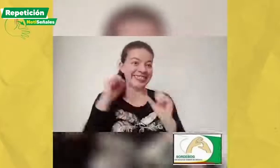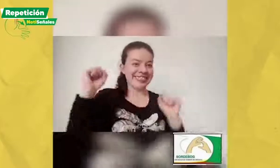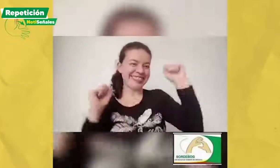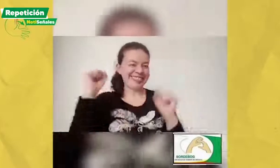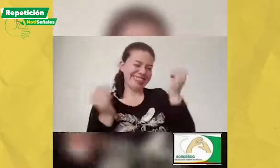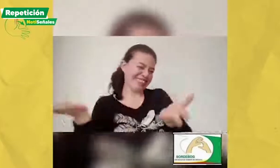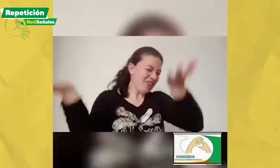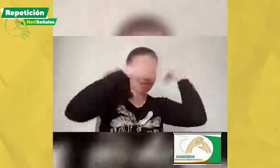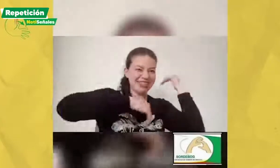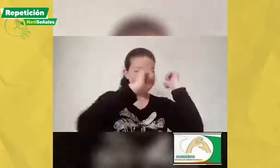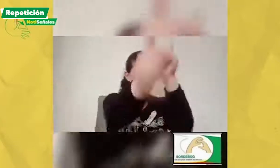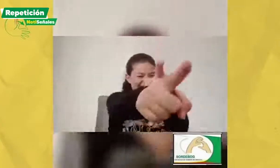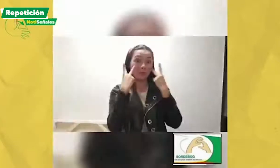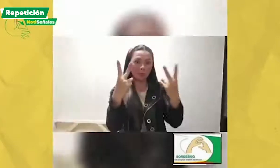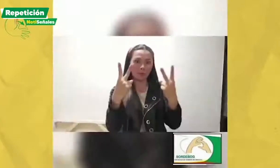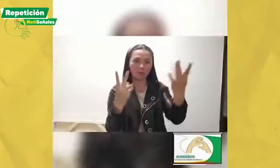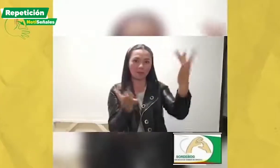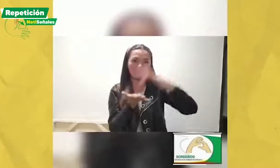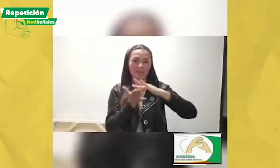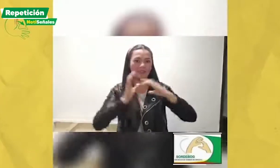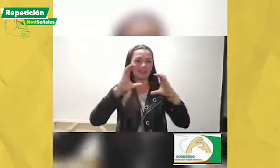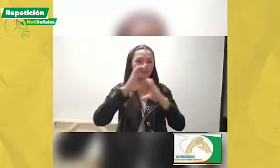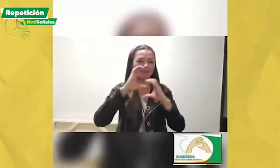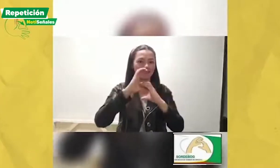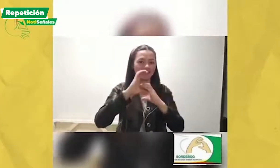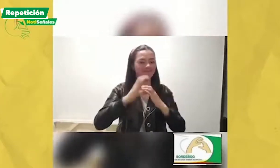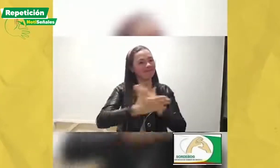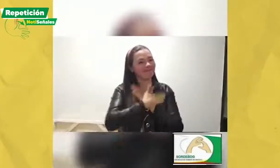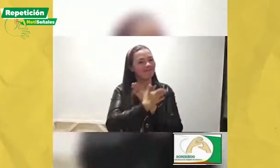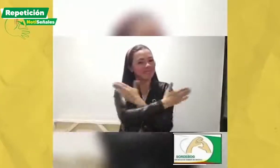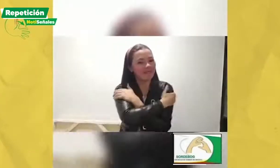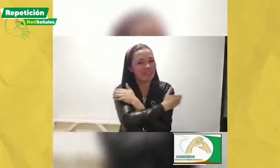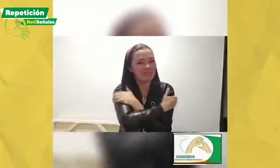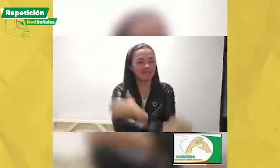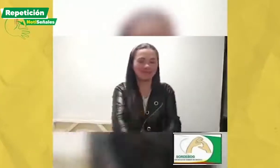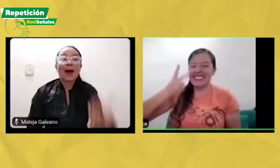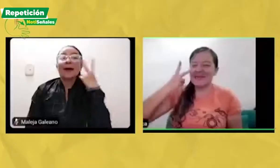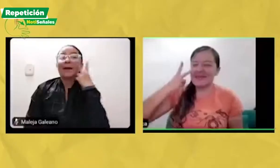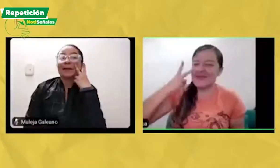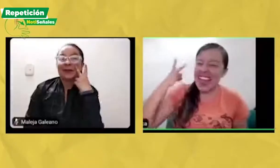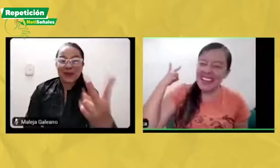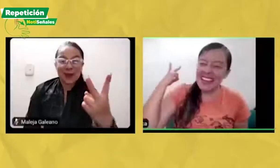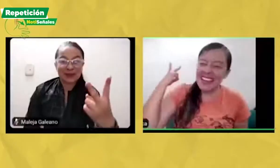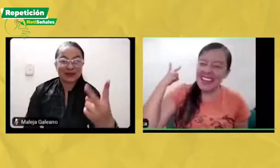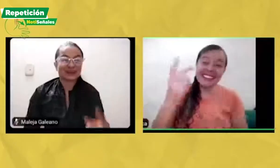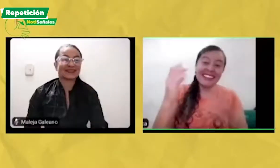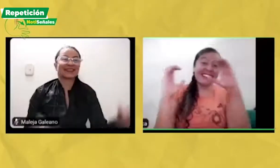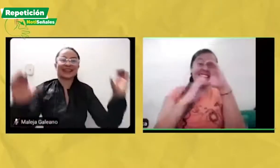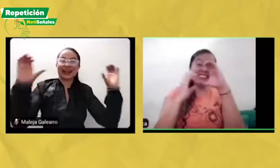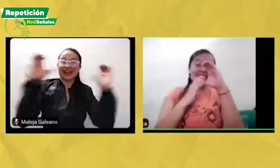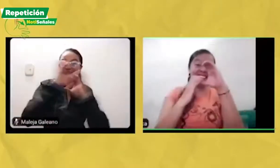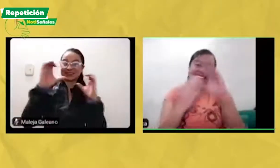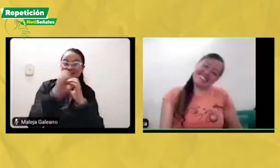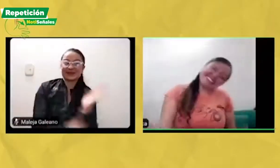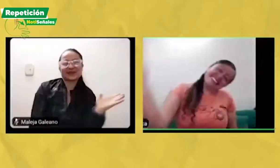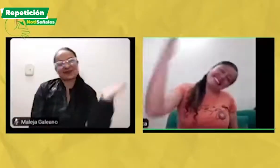Nos Vemos Allí Un Abrazo Nos Vemos En Sordevoc